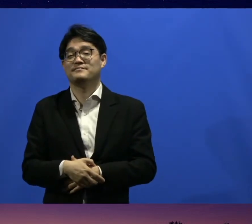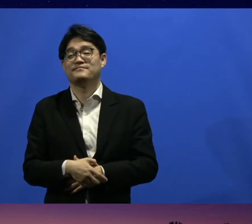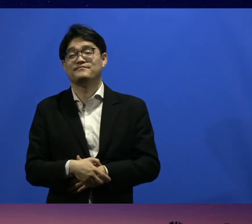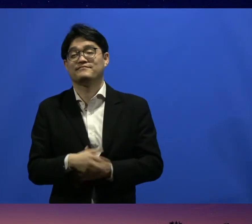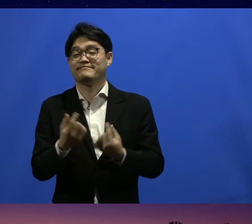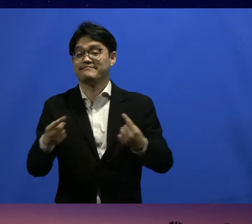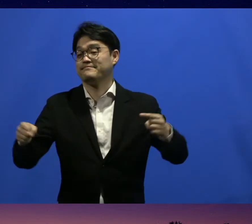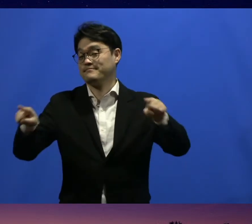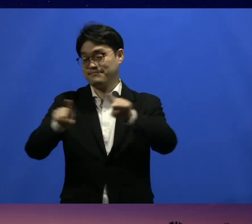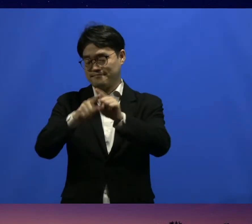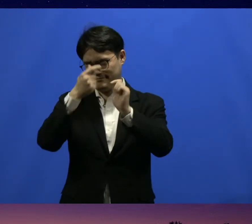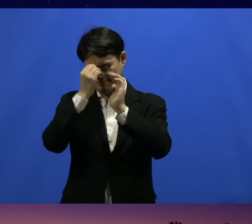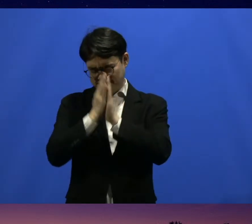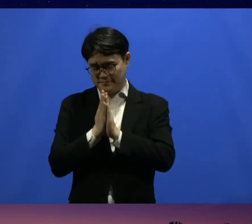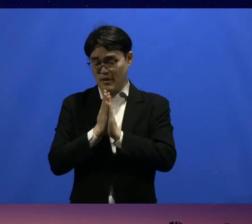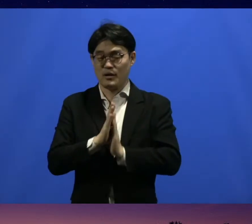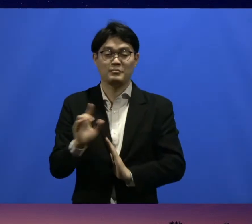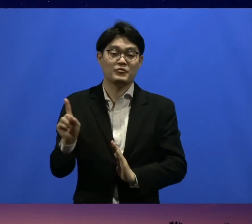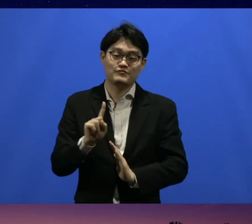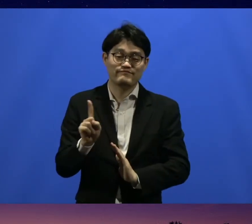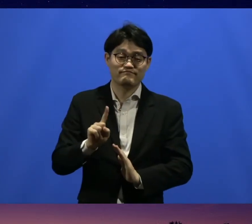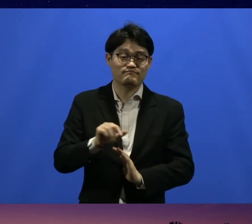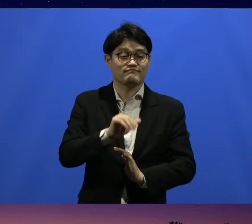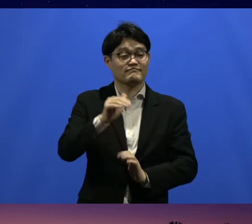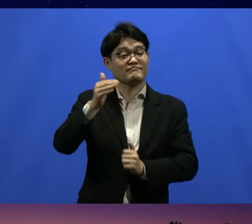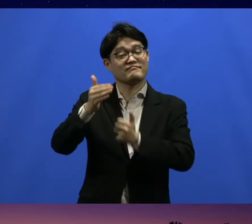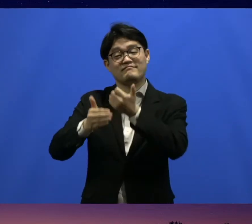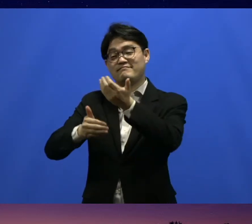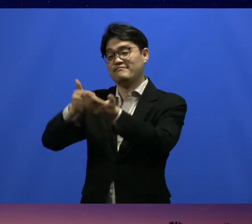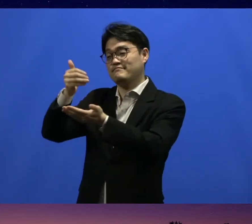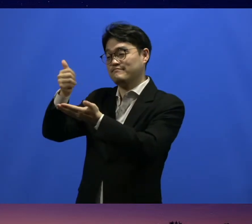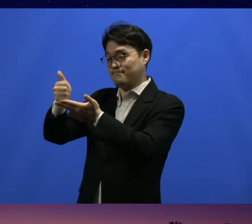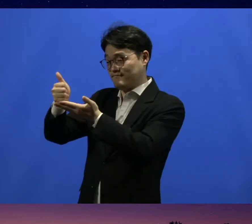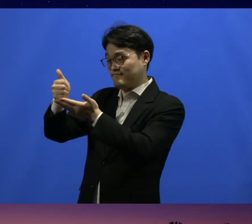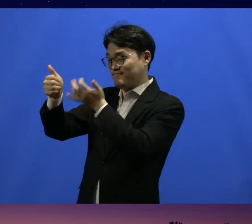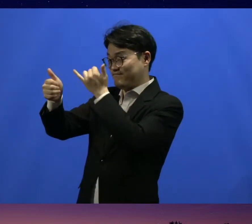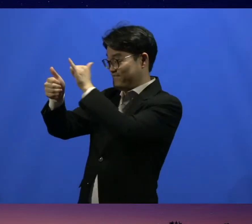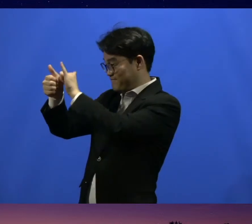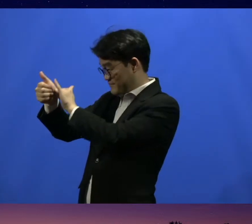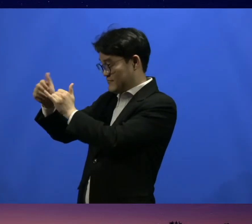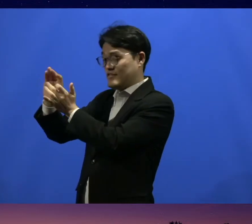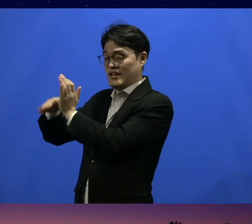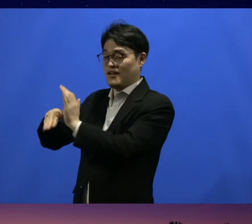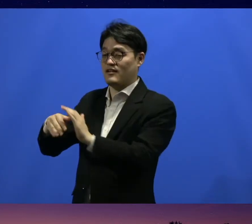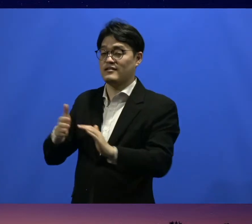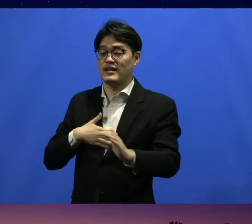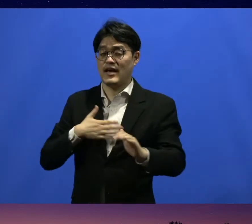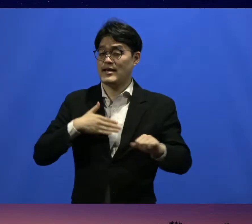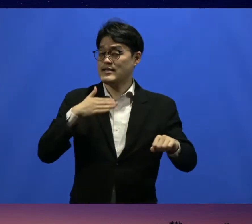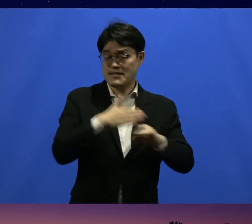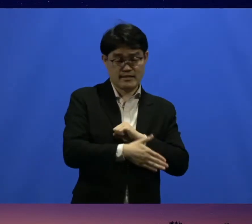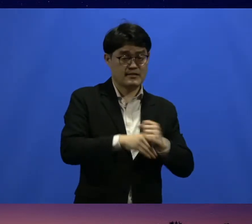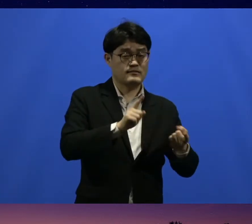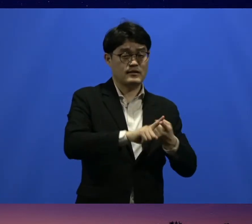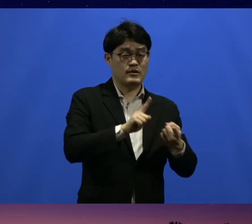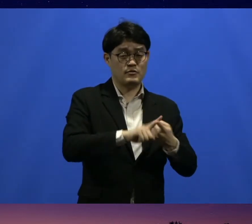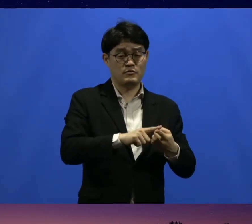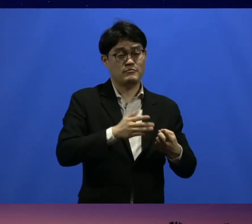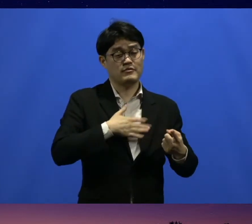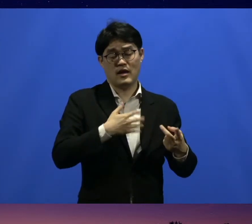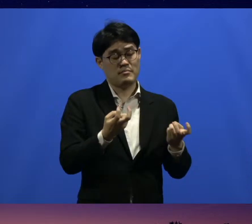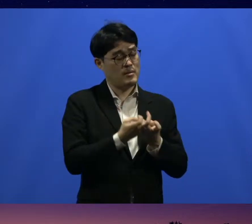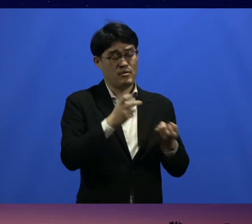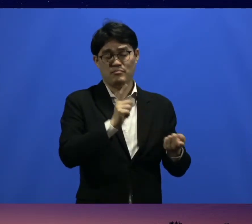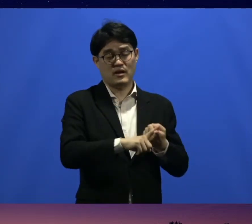함께 기도하겠습니다. 우리가 하나님을 섬길 때 우리의 방식으로 섬기는 것이 아닙니다. 하나님이 원하시는 그 기준을